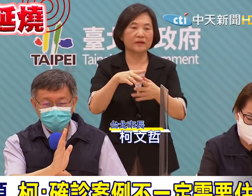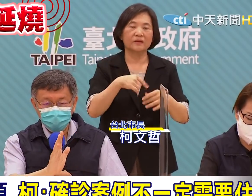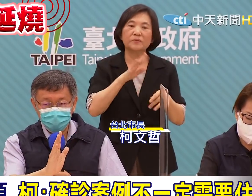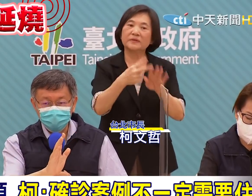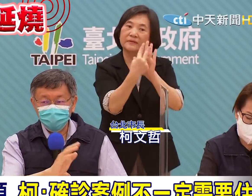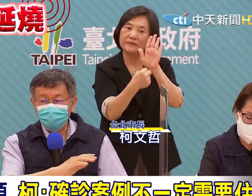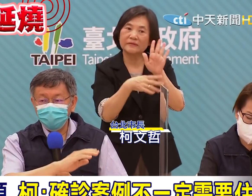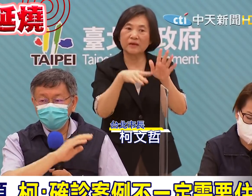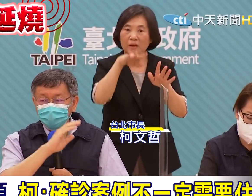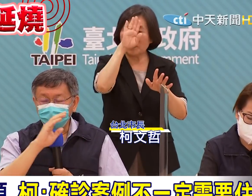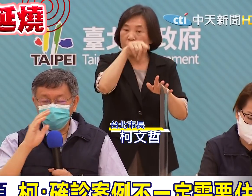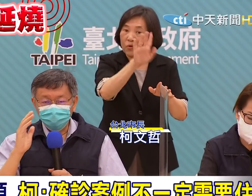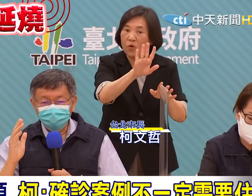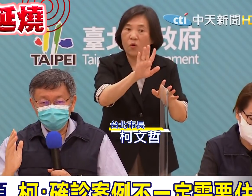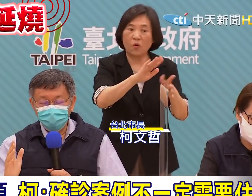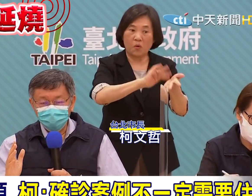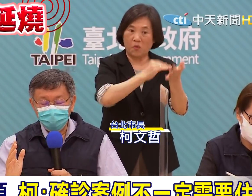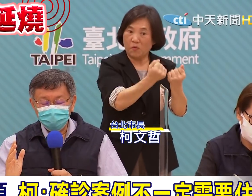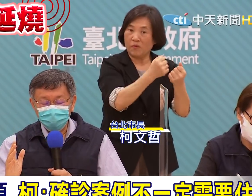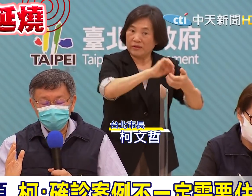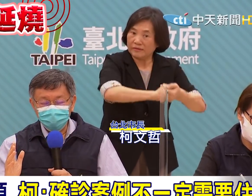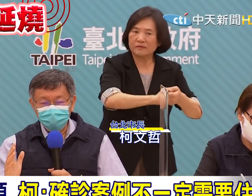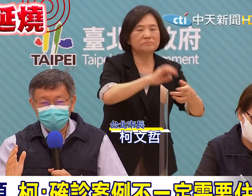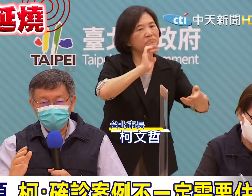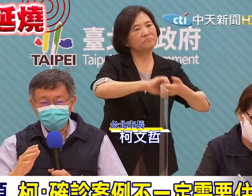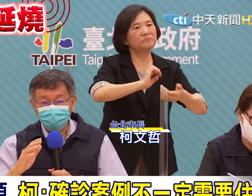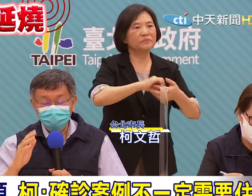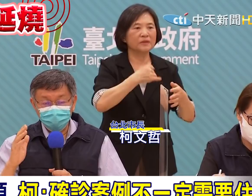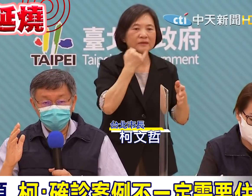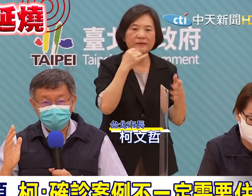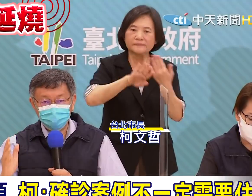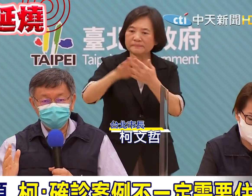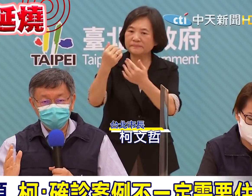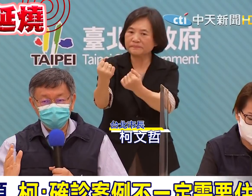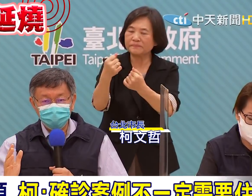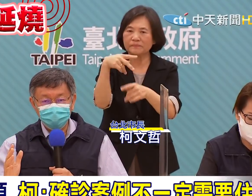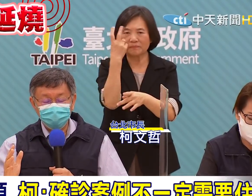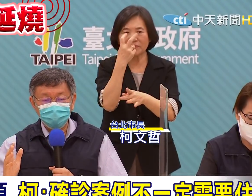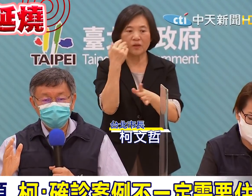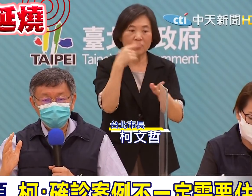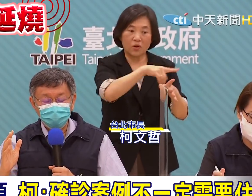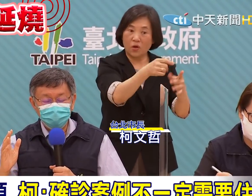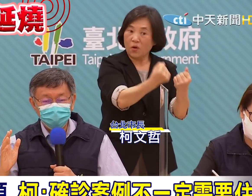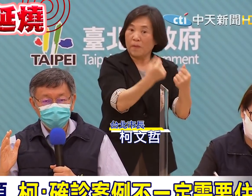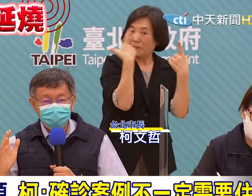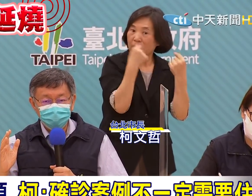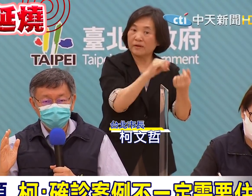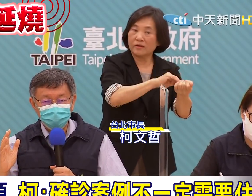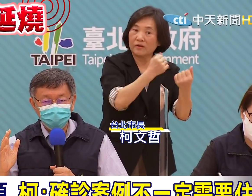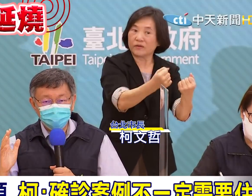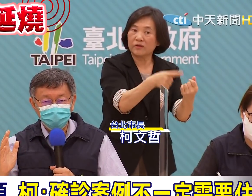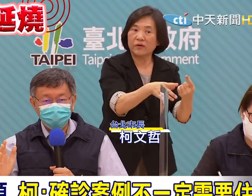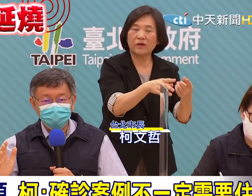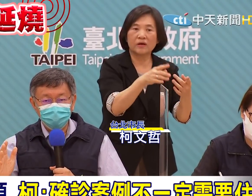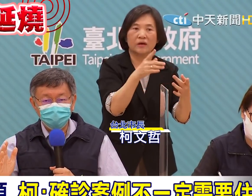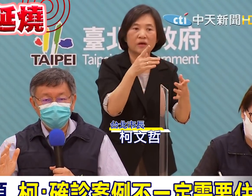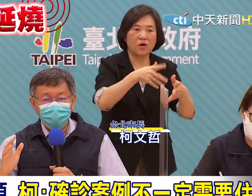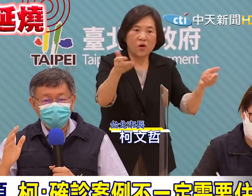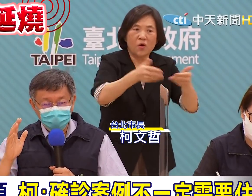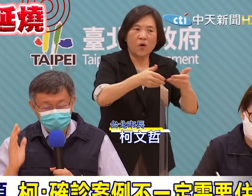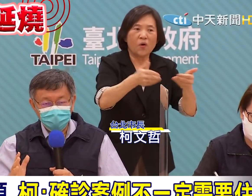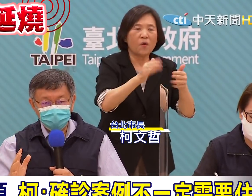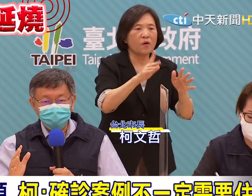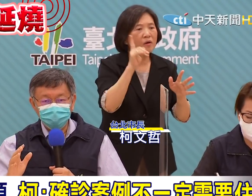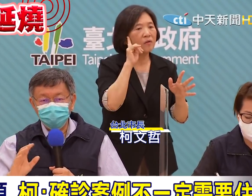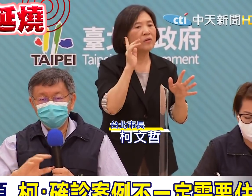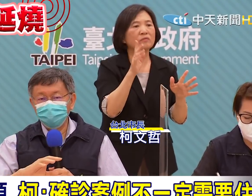地方观察。然后住医院的可以病人，你知道，如果情况好转了，已经不再需要很多的医疗治疗，